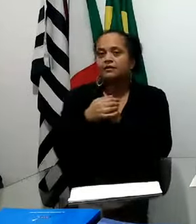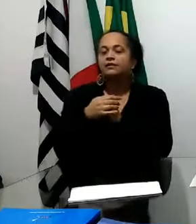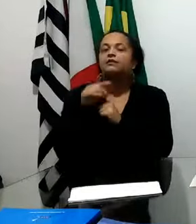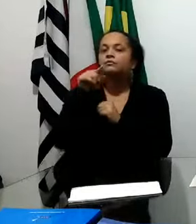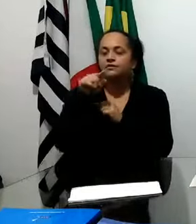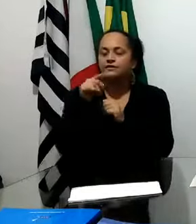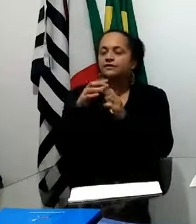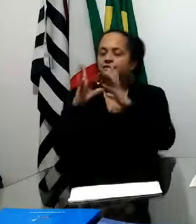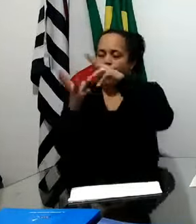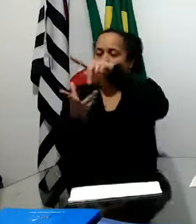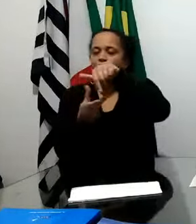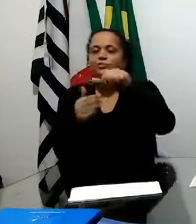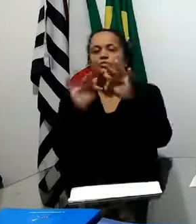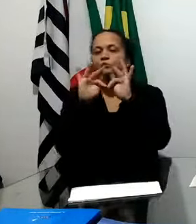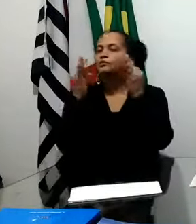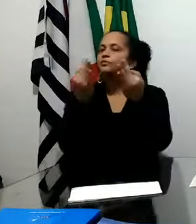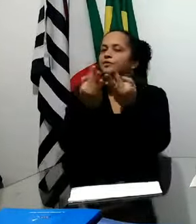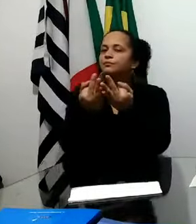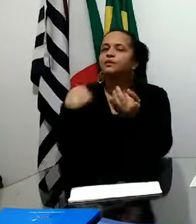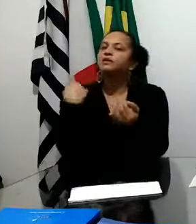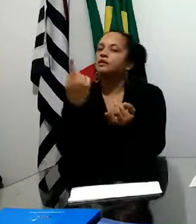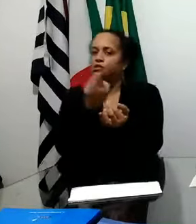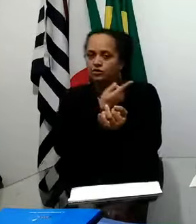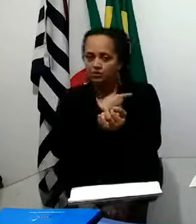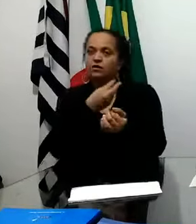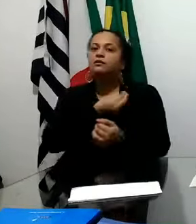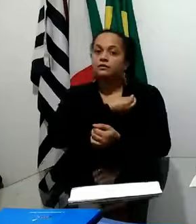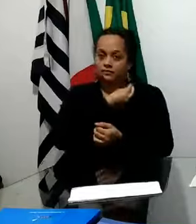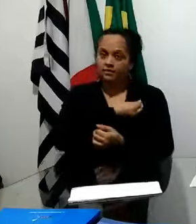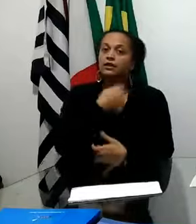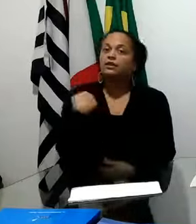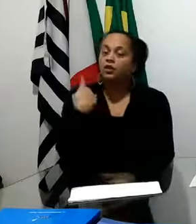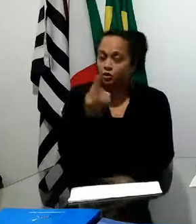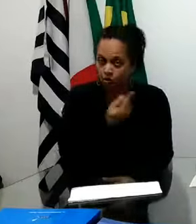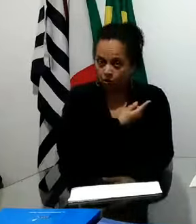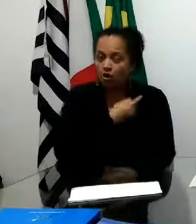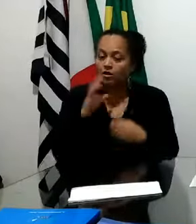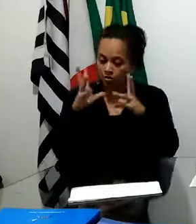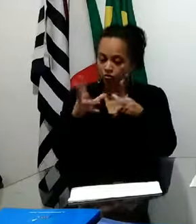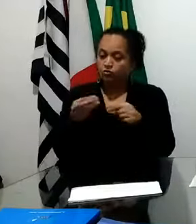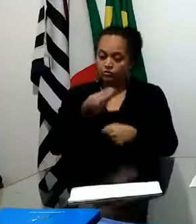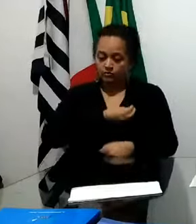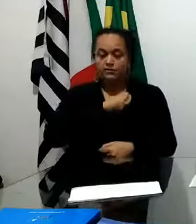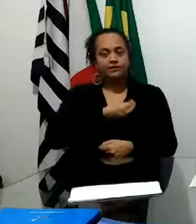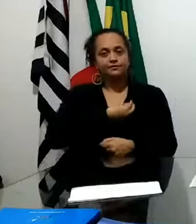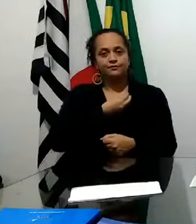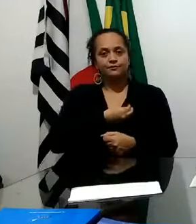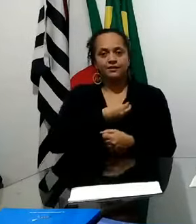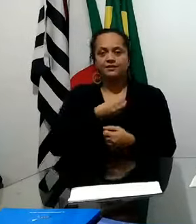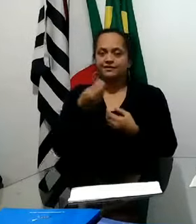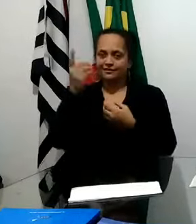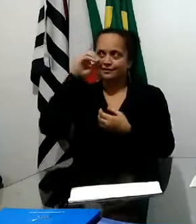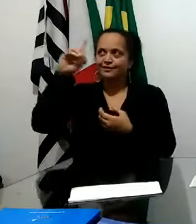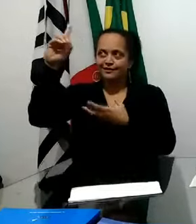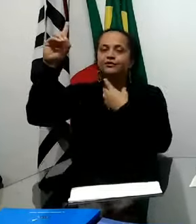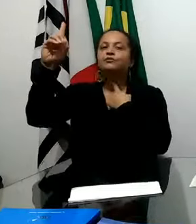nossa família, à nossa vida, e a gente viva aquilo que Deus já preparou para nós antes da fundação do